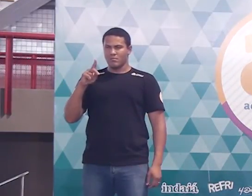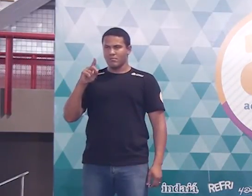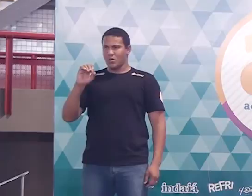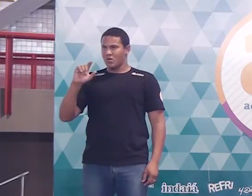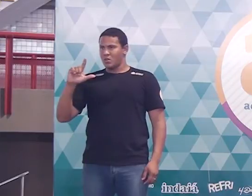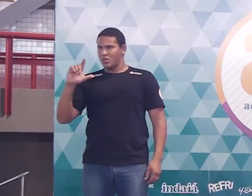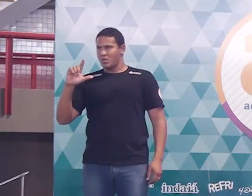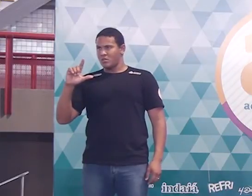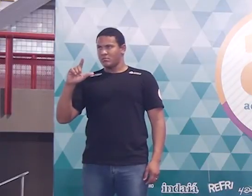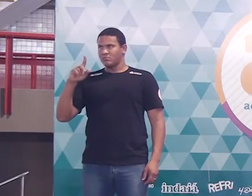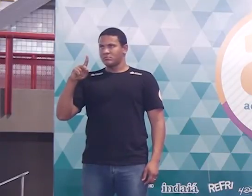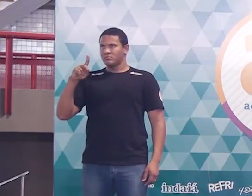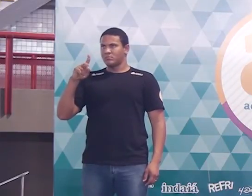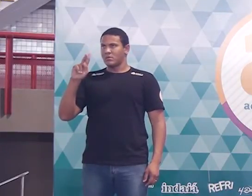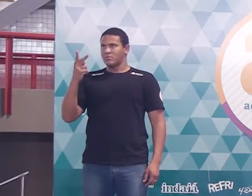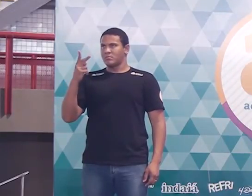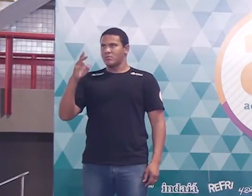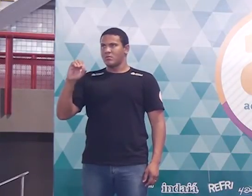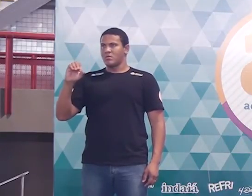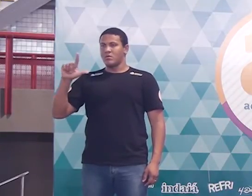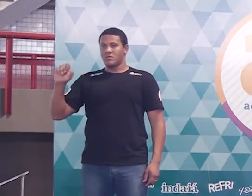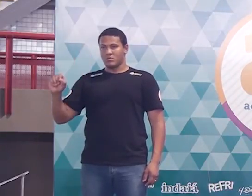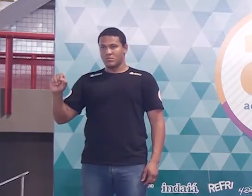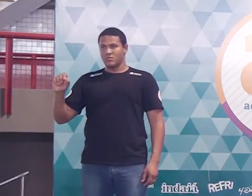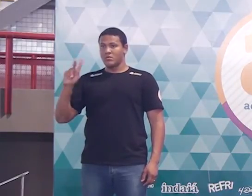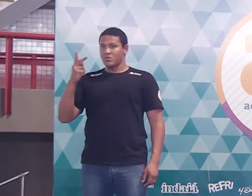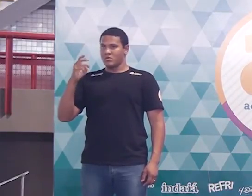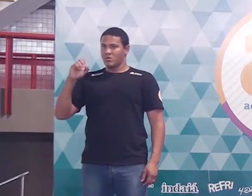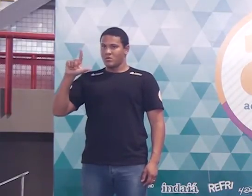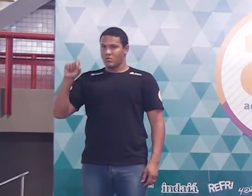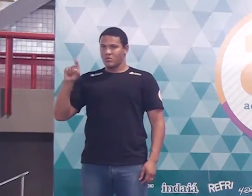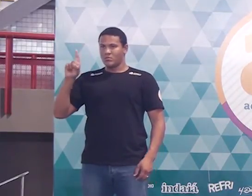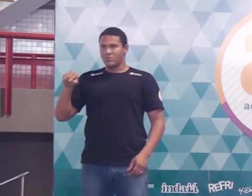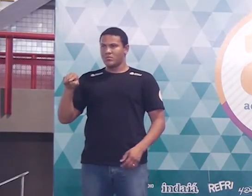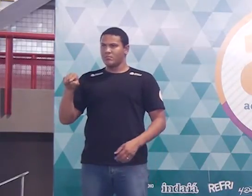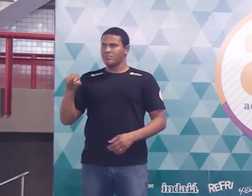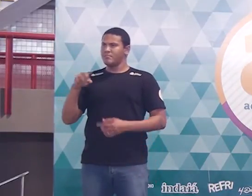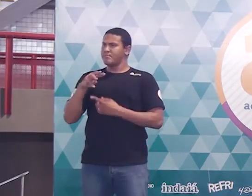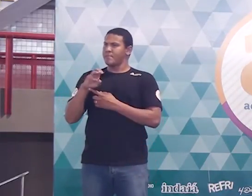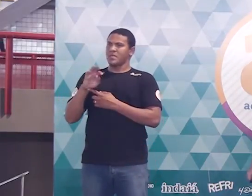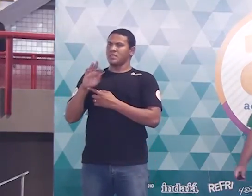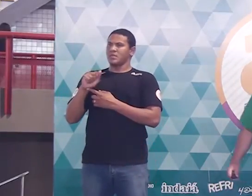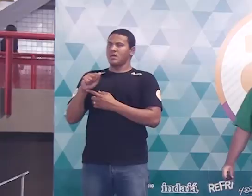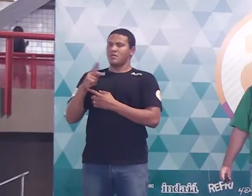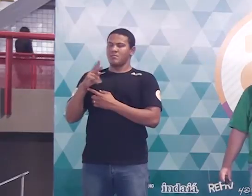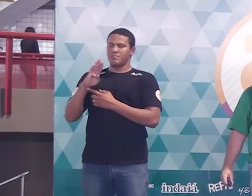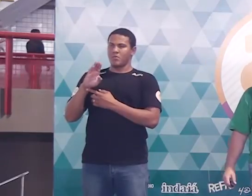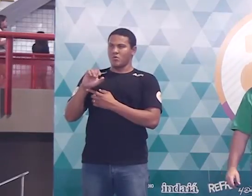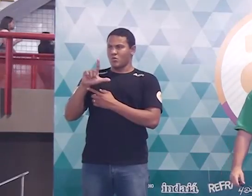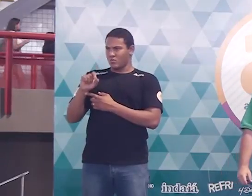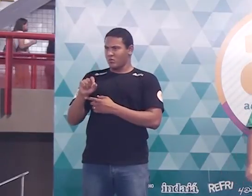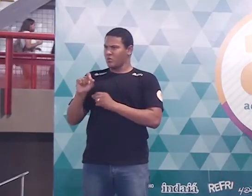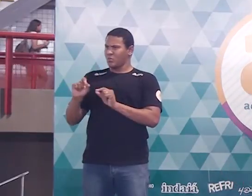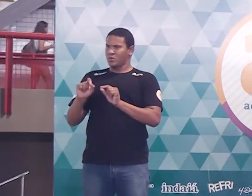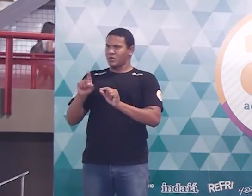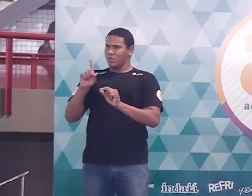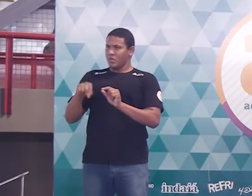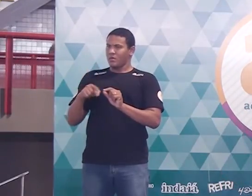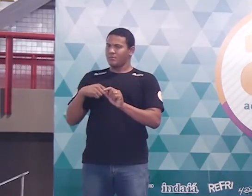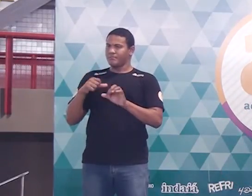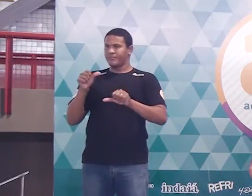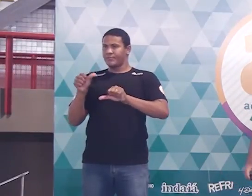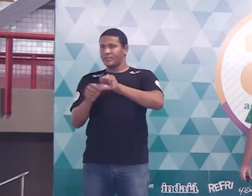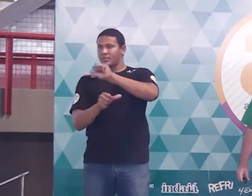H-O-L-O, holometábulo. Quando é que você tem um desenvolvimento holometábulo? É quando se tem uma metamorfose o